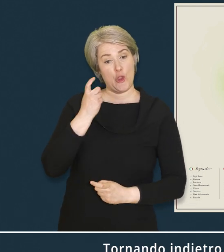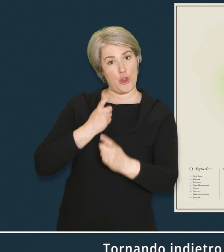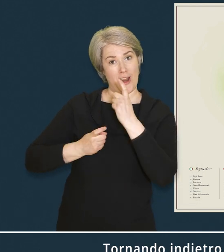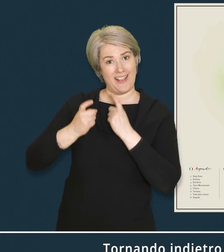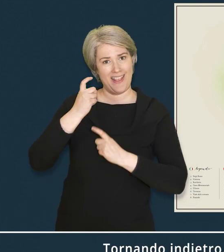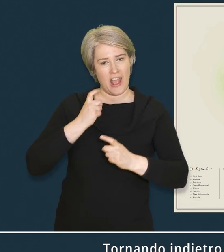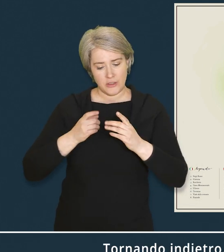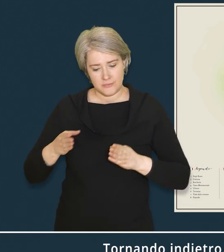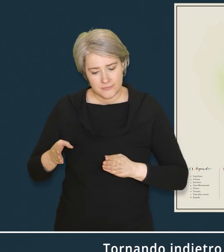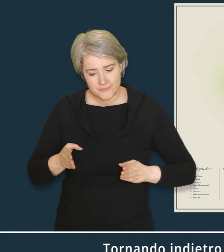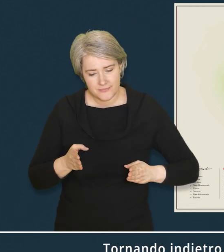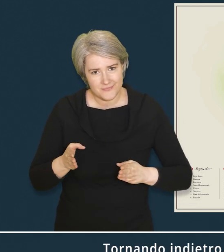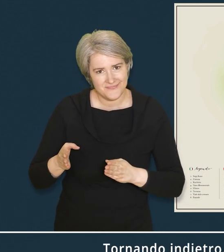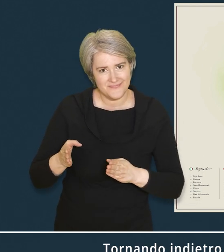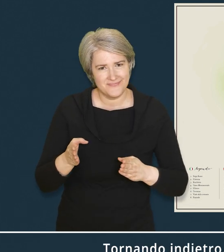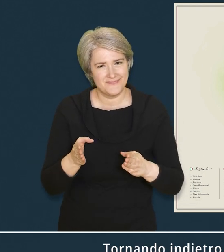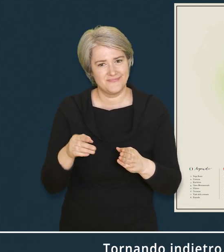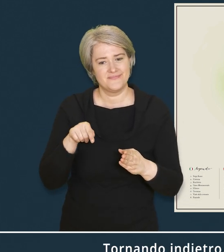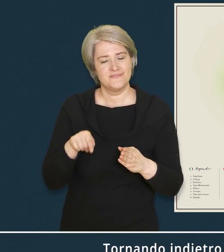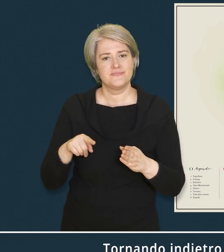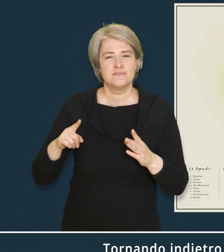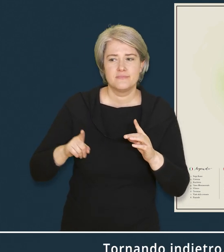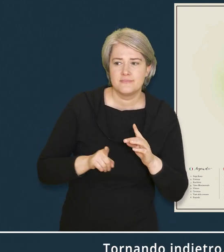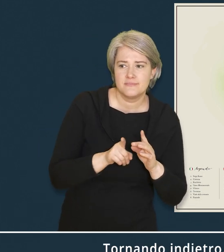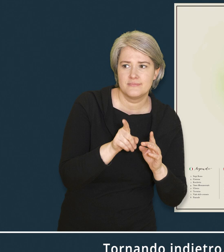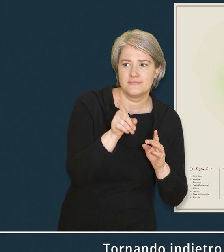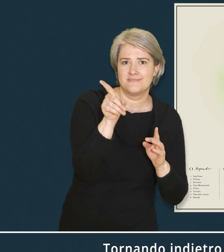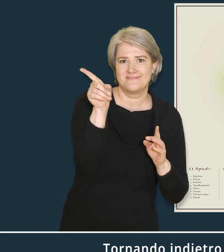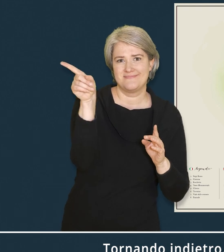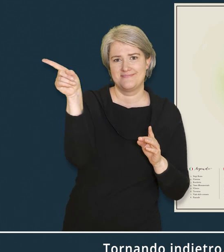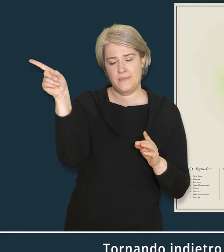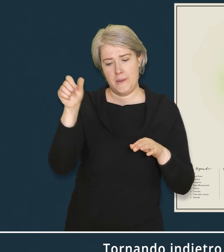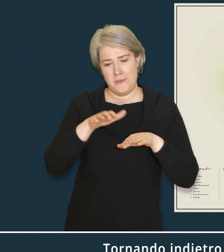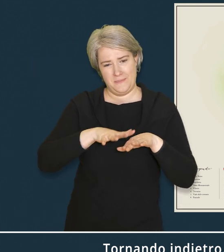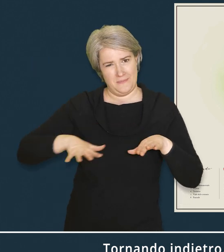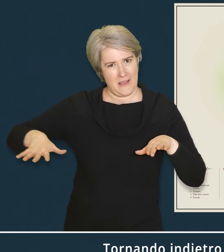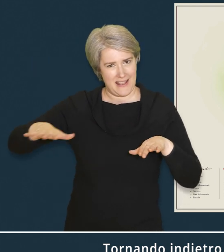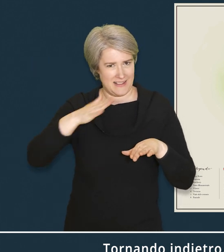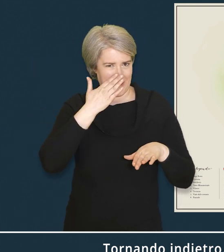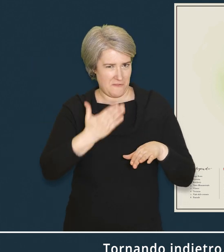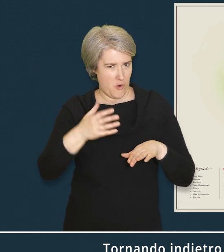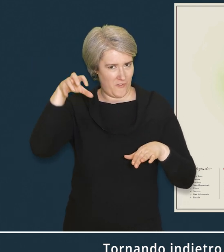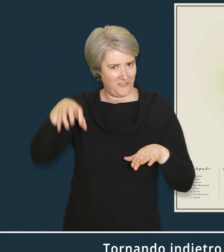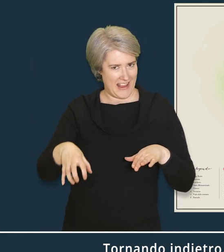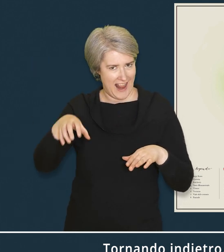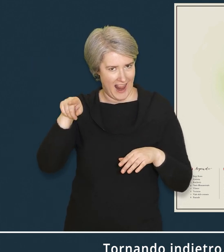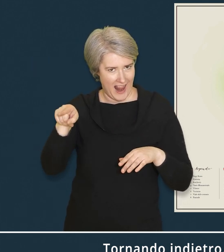Tornando indietro, percorri questo viale che risale verso il piazzale di fronte alla villa.